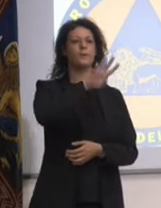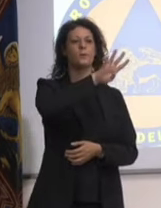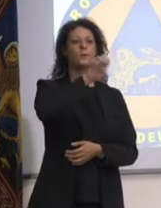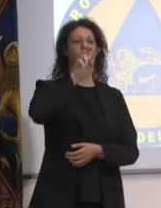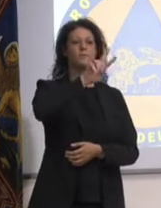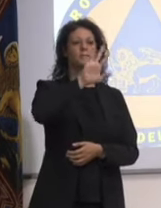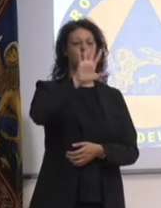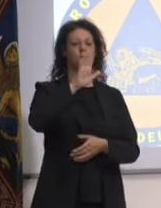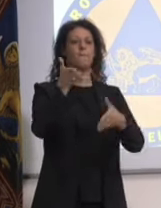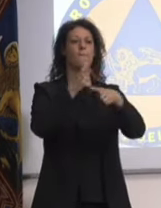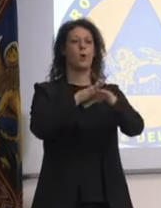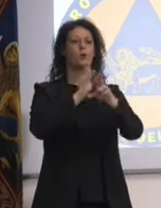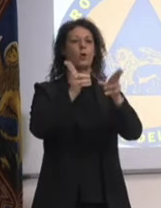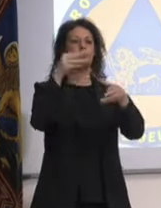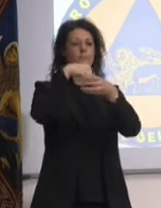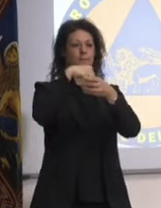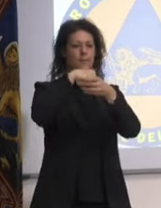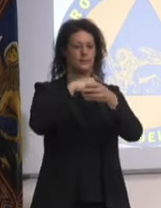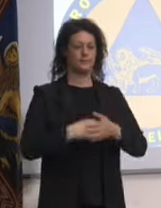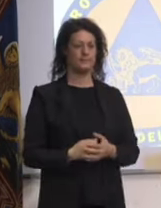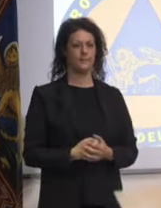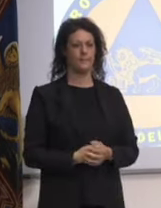...1.425 in ospedale dei 2.004.